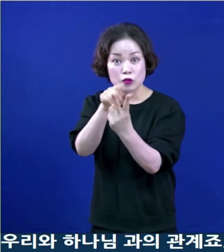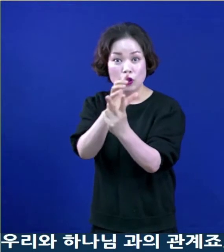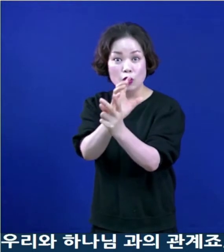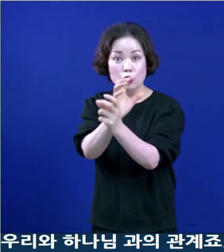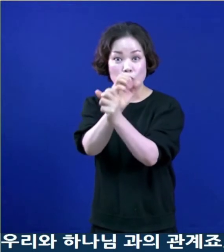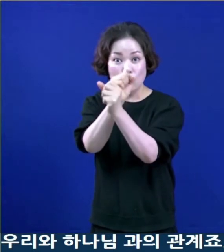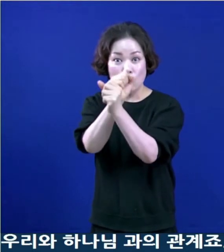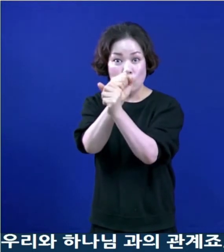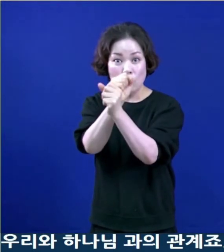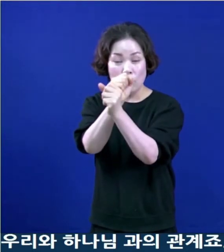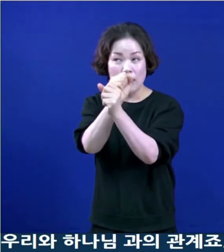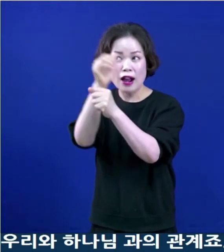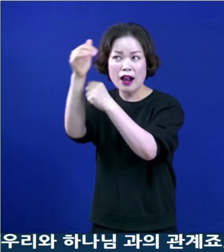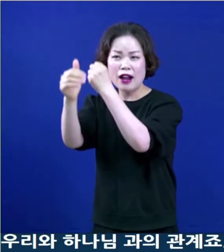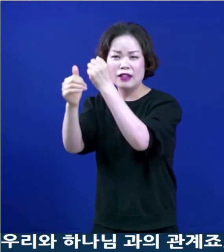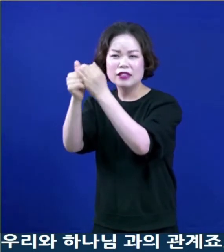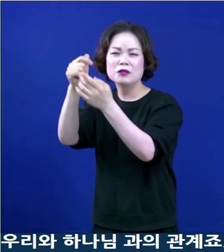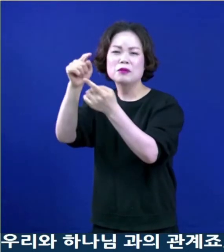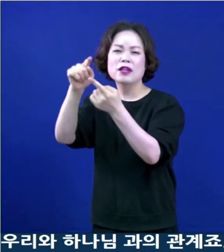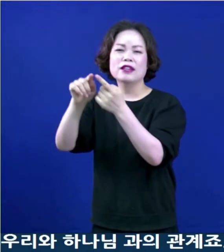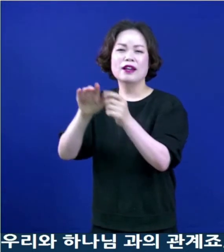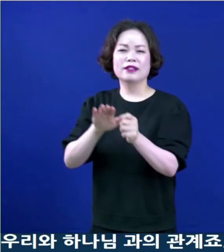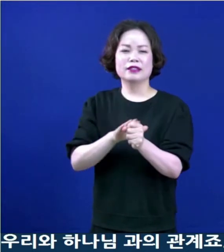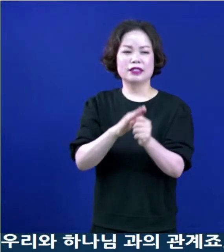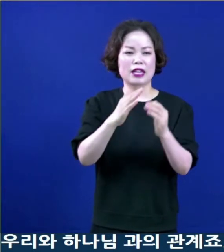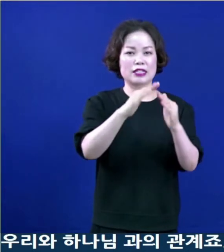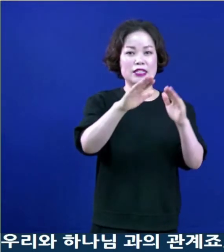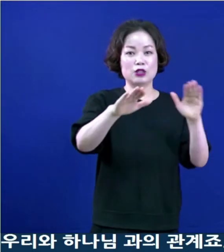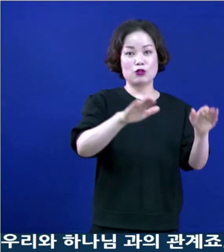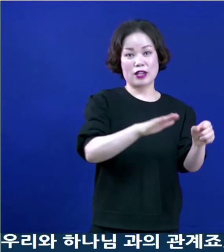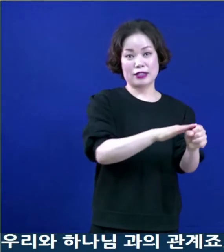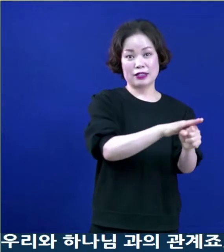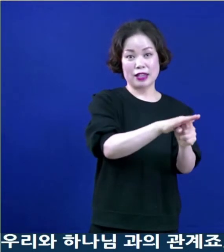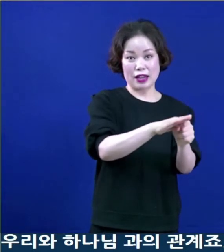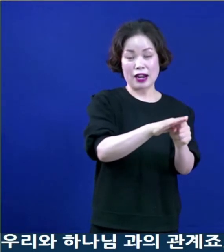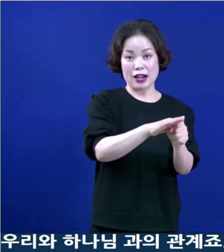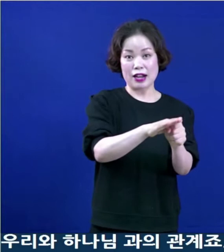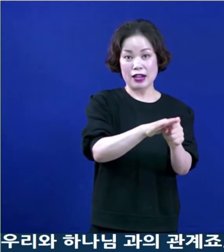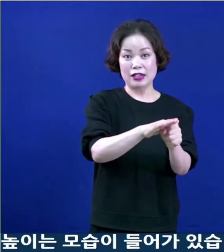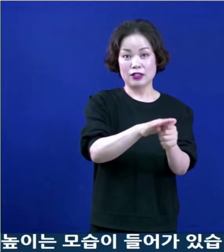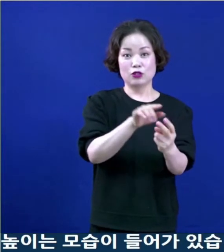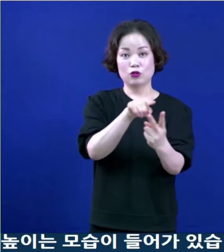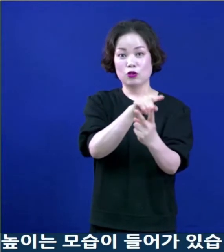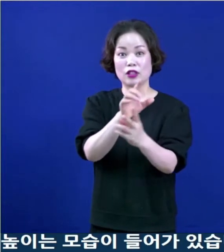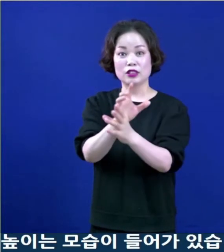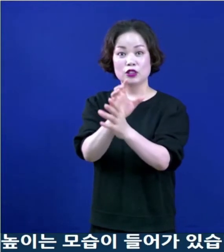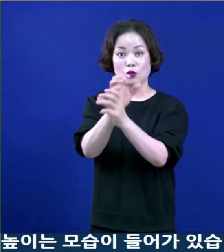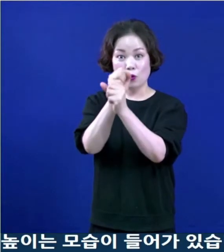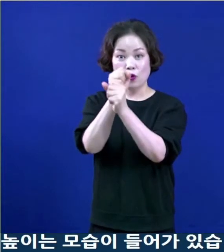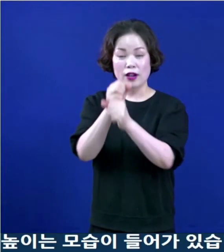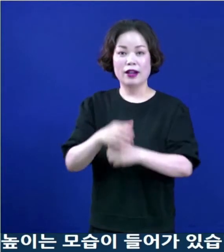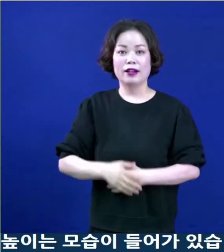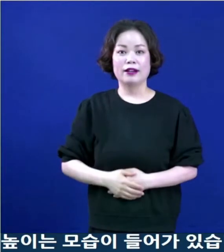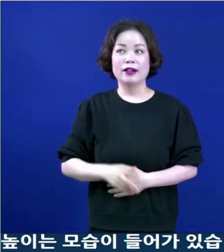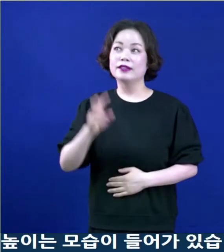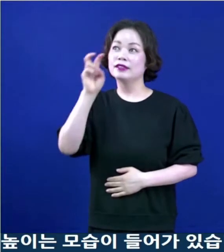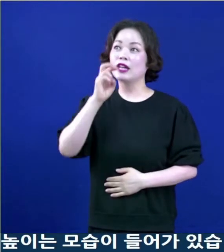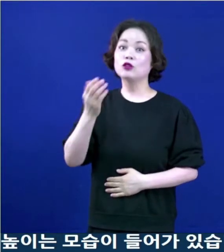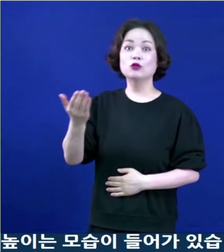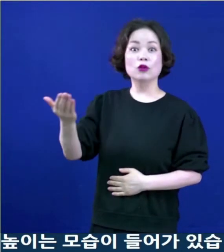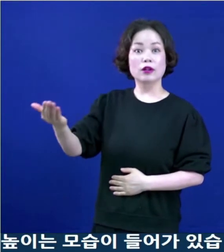주시면서 하나님에 대한 사랑과 이웃에 대한 사랑, 이 두 가지로 요약해 주셨죠. 찬송하는